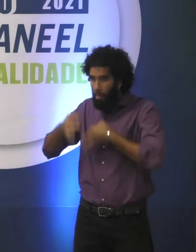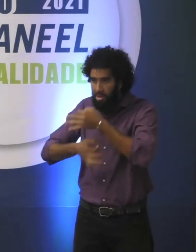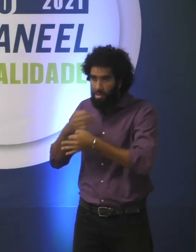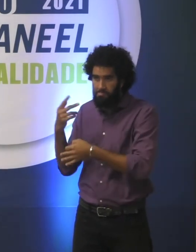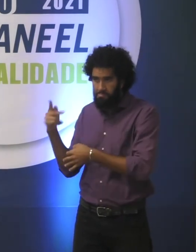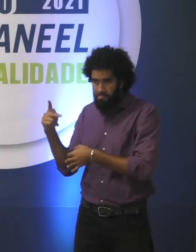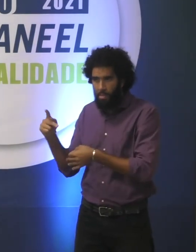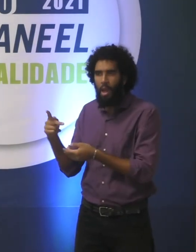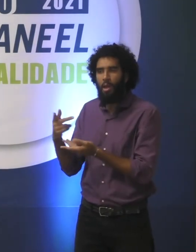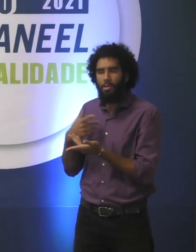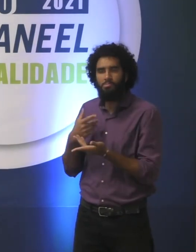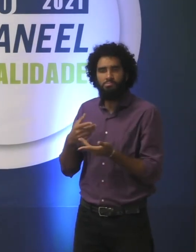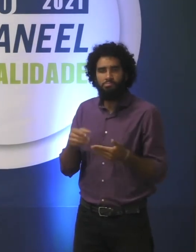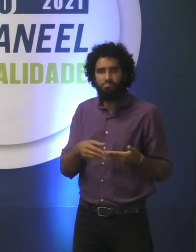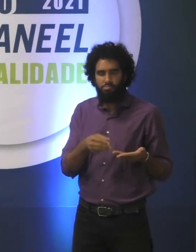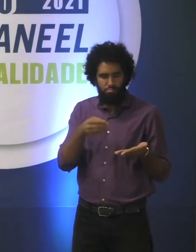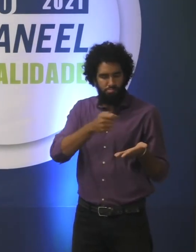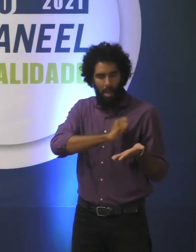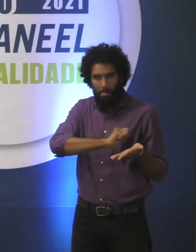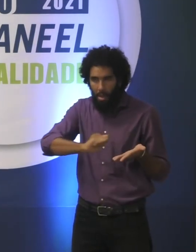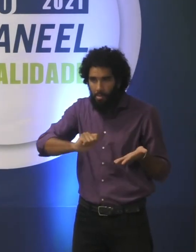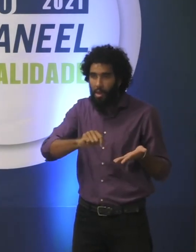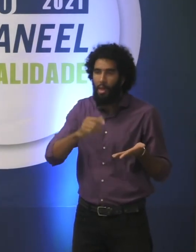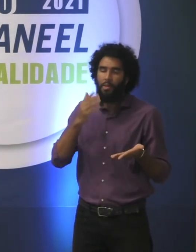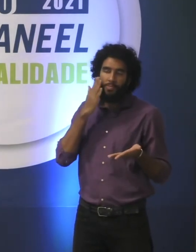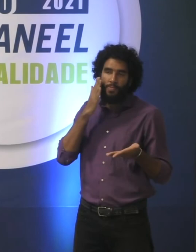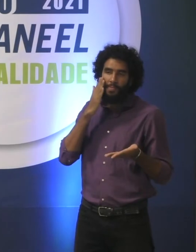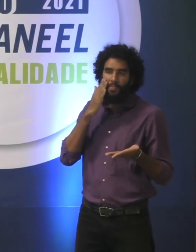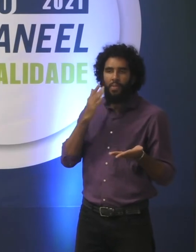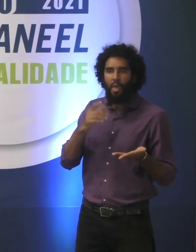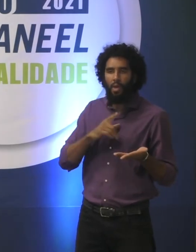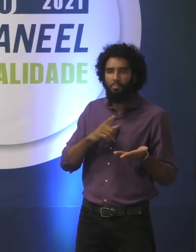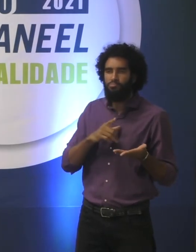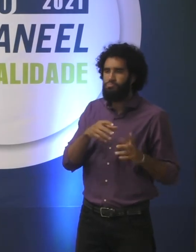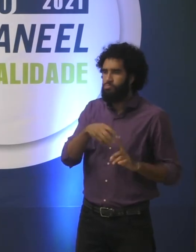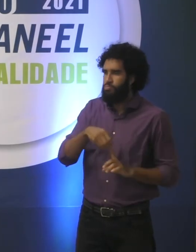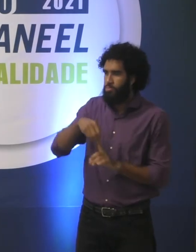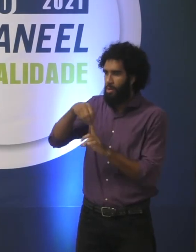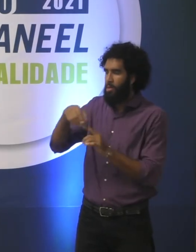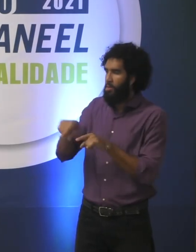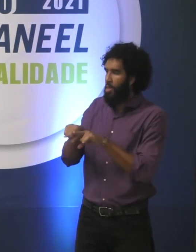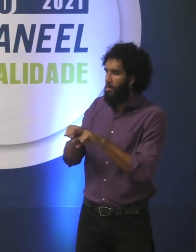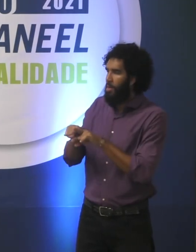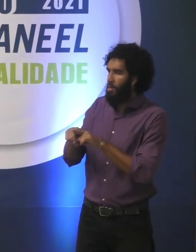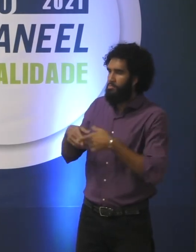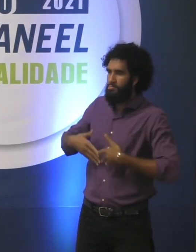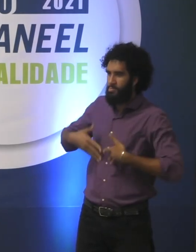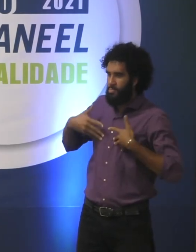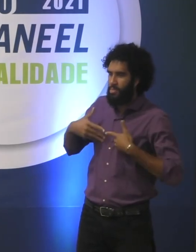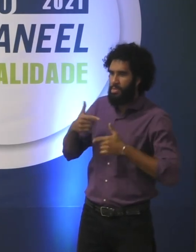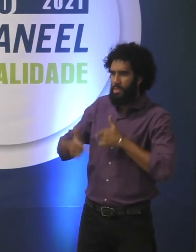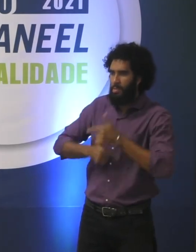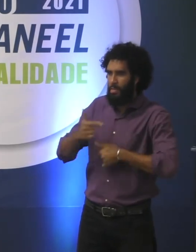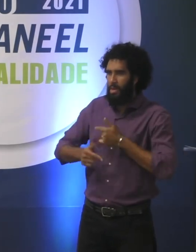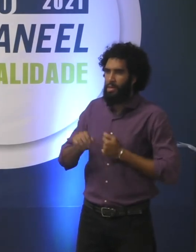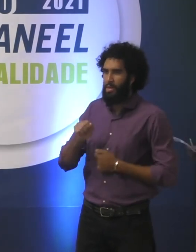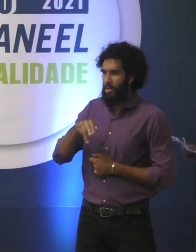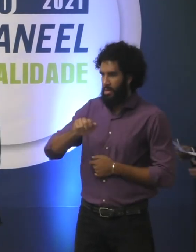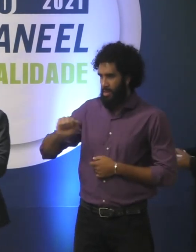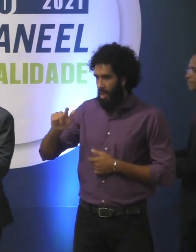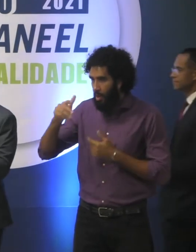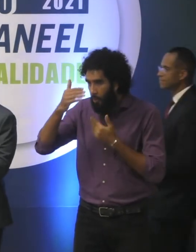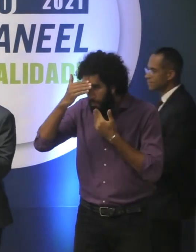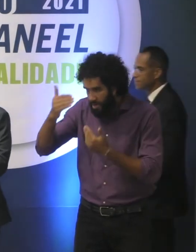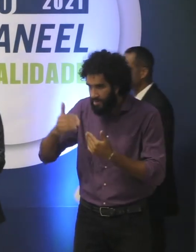consumidor. Eu tenho reconhecimento pelas empresas prestadoras de serviço e minha admiração pelos servidores da ANEEL. Meu muito obrigado.